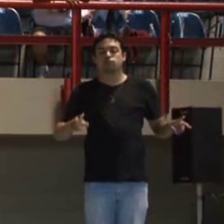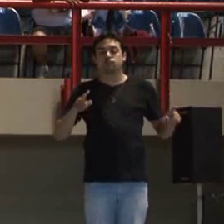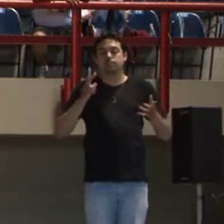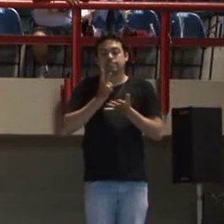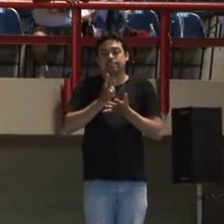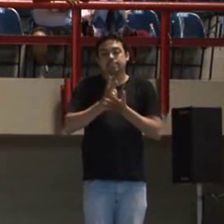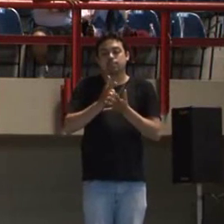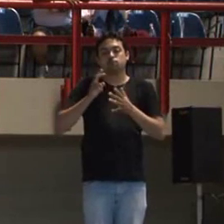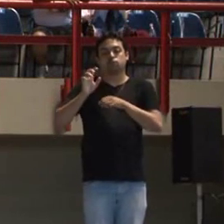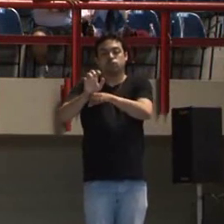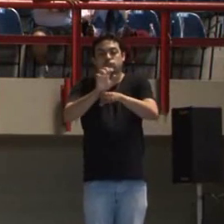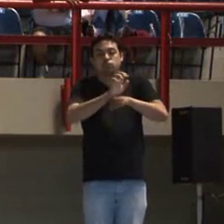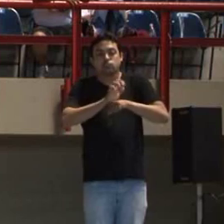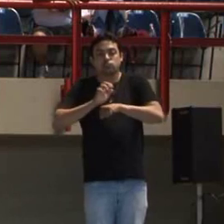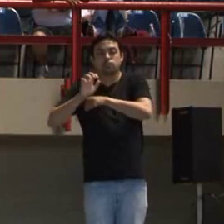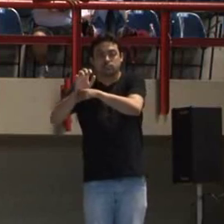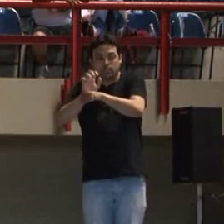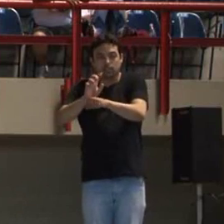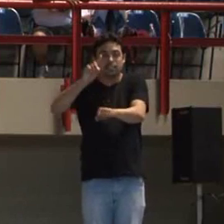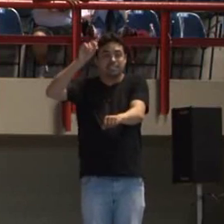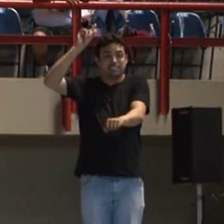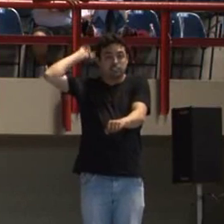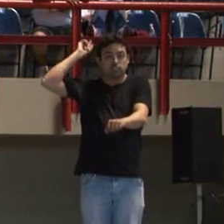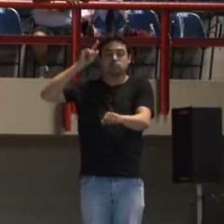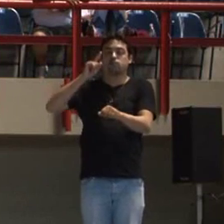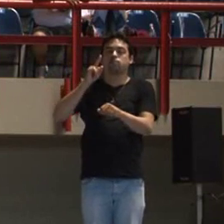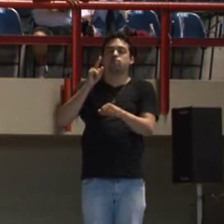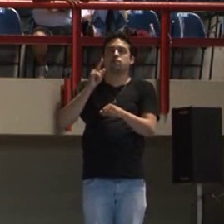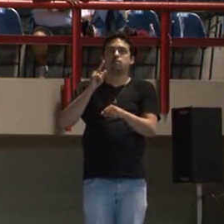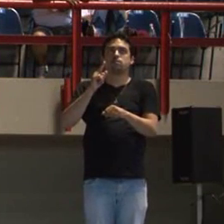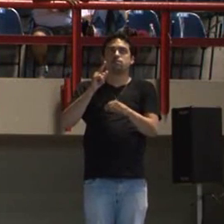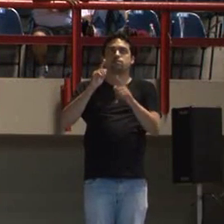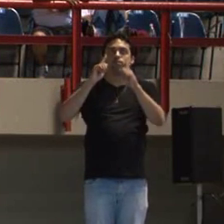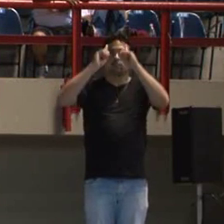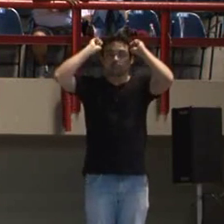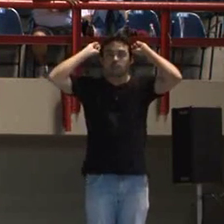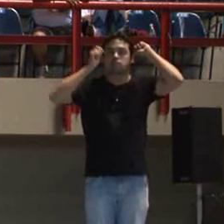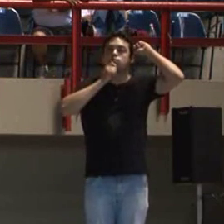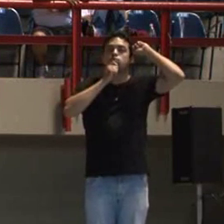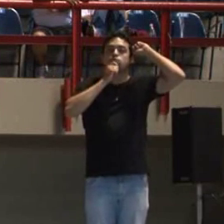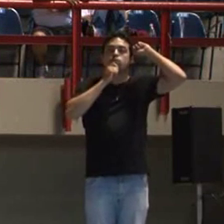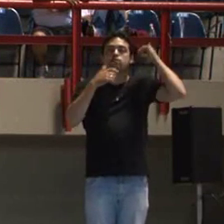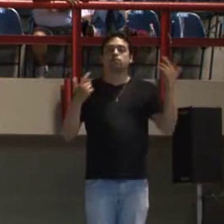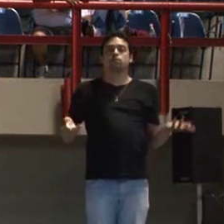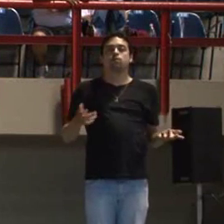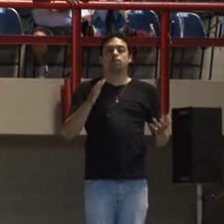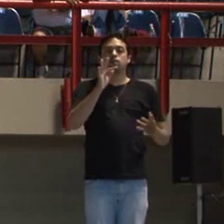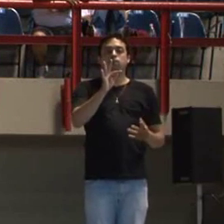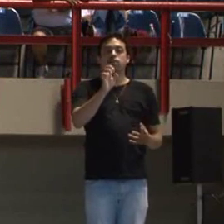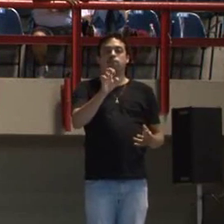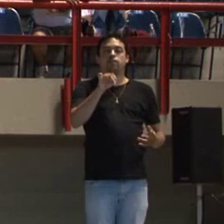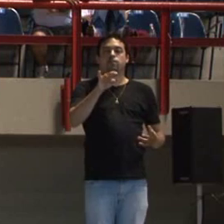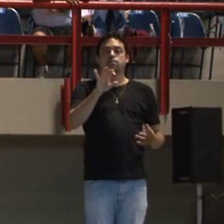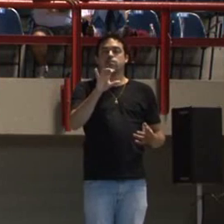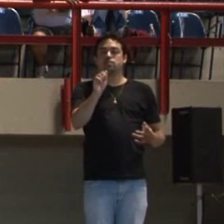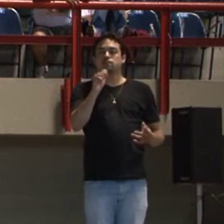era cidades-estado das antigas? Não é Grécia. Se eu fosse dizer que era Fenícia, quem era